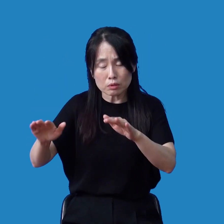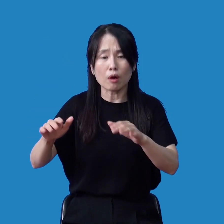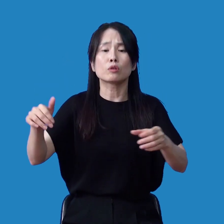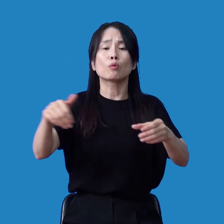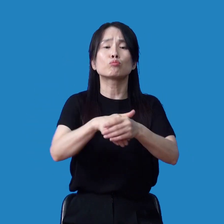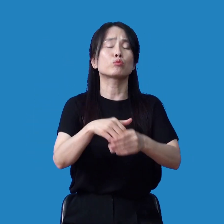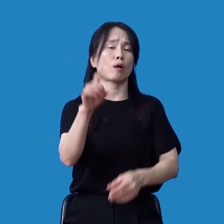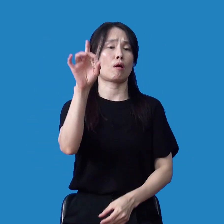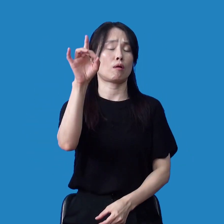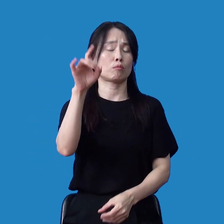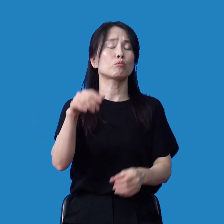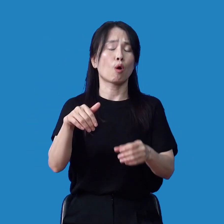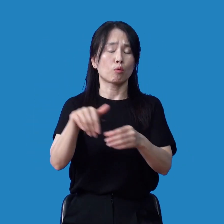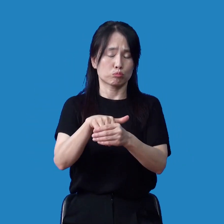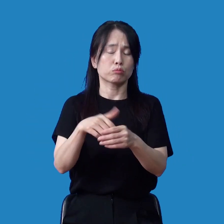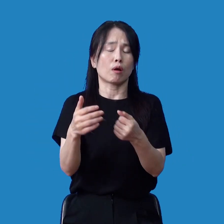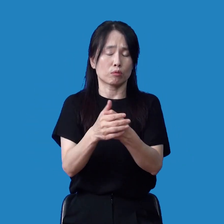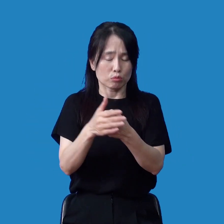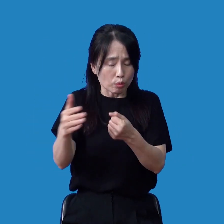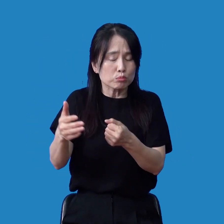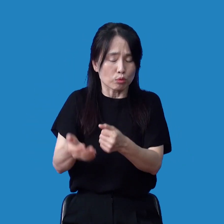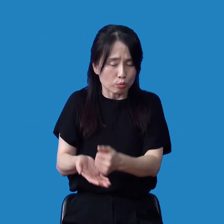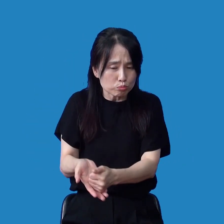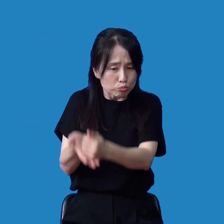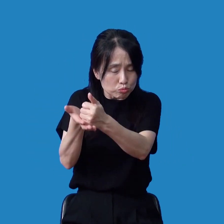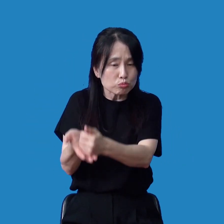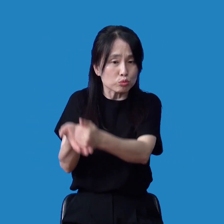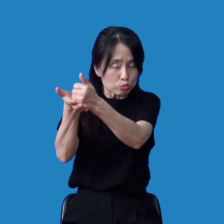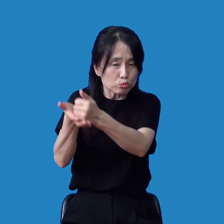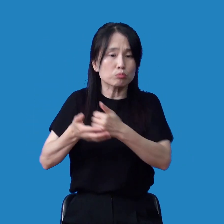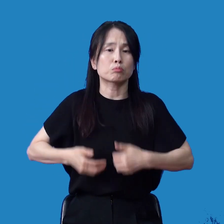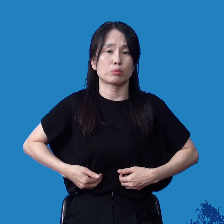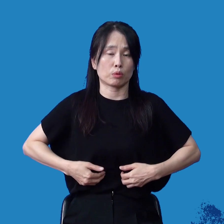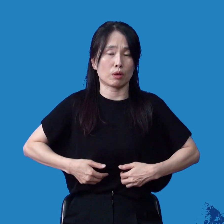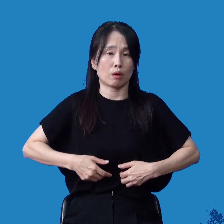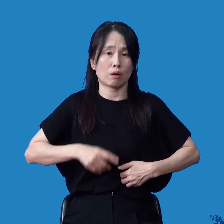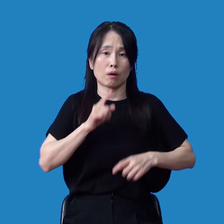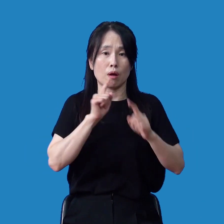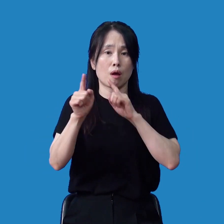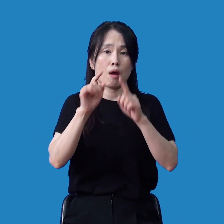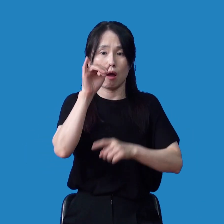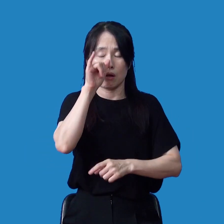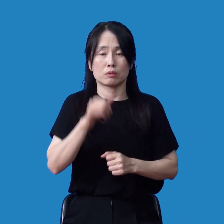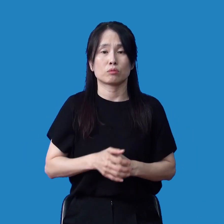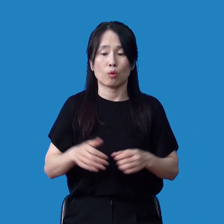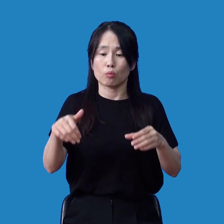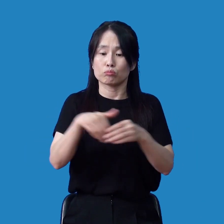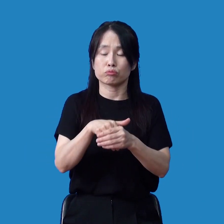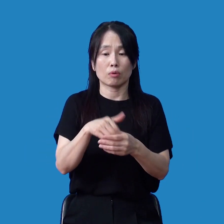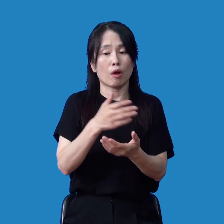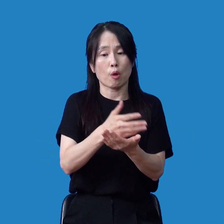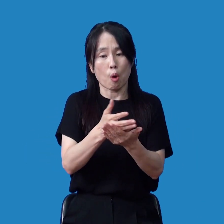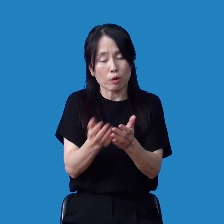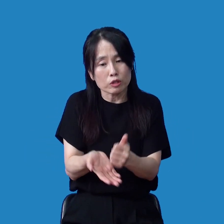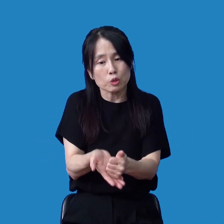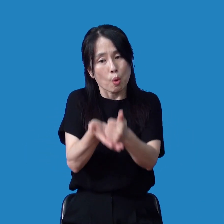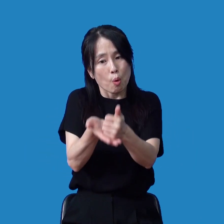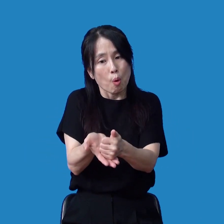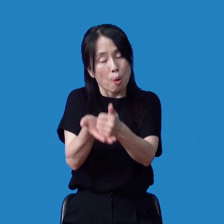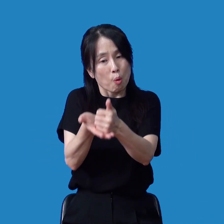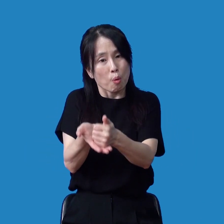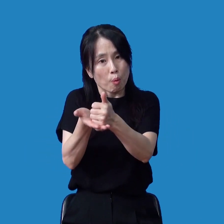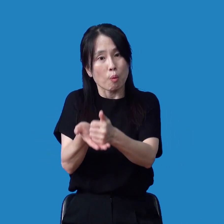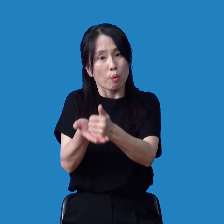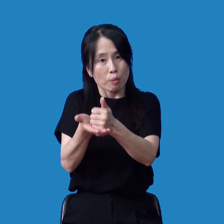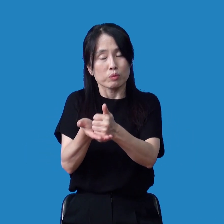그래서 문화라도 좀 잘못된 문화는 개선해야 될 테인데 이 문화자원주의자들은 그런 것이 없고 문화의